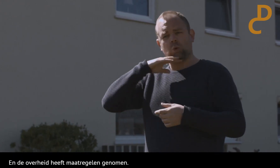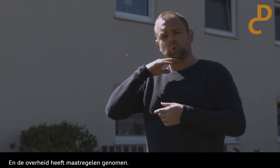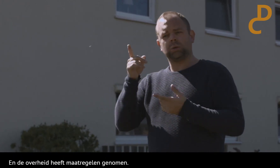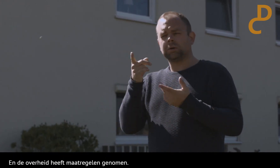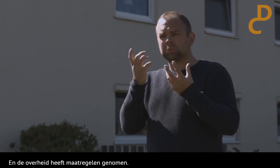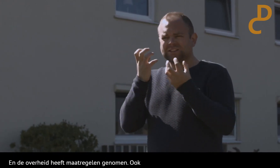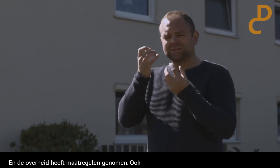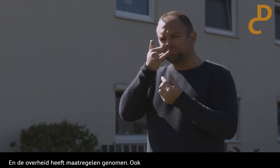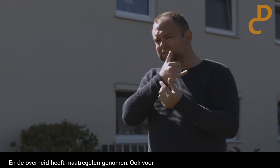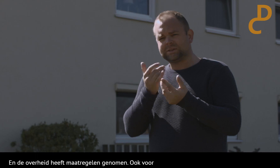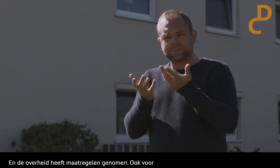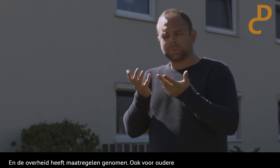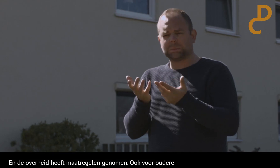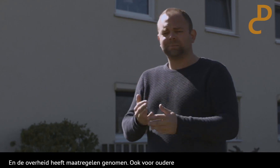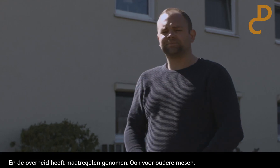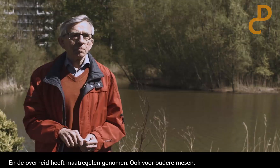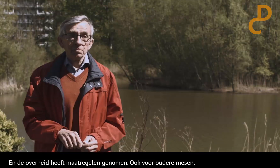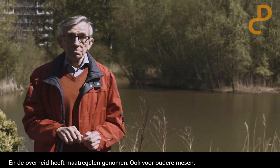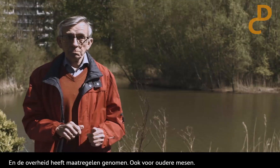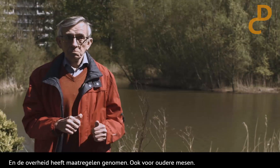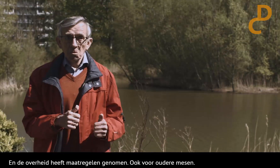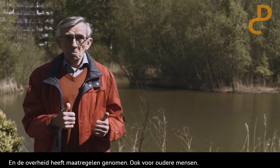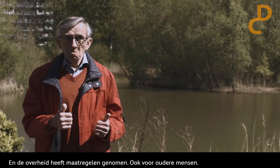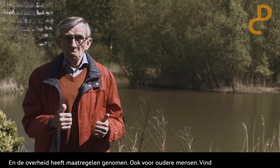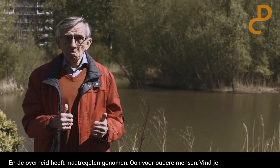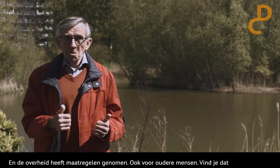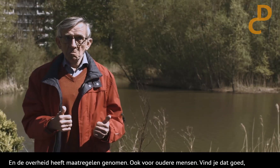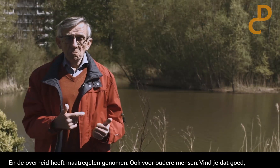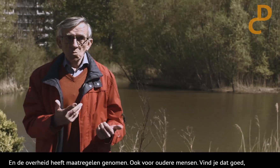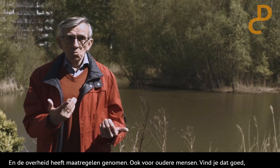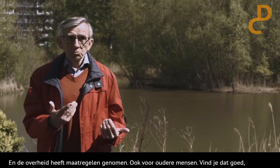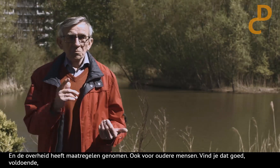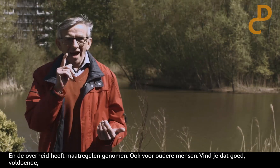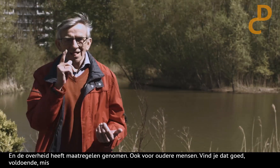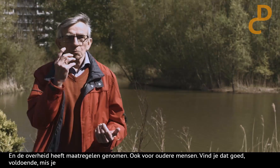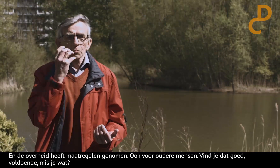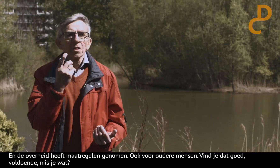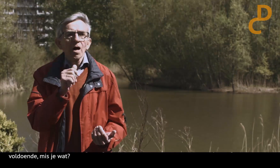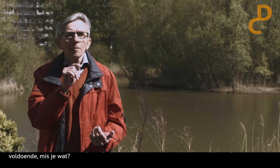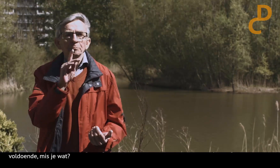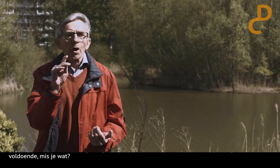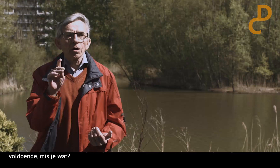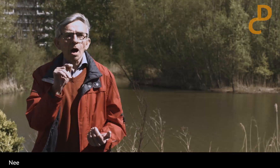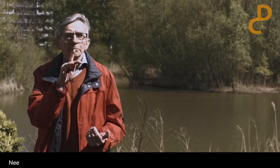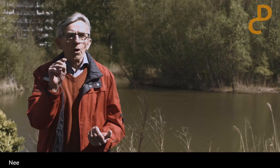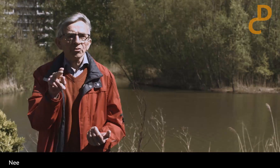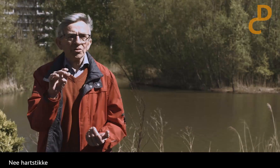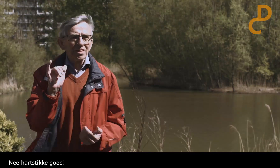mensen. Vind je dat goed, voldoende, mis je wat? Nee, hartstikke goed. Ja, het enige probleem is de